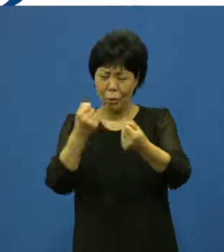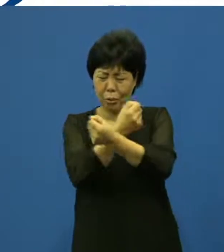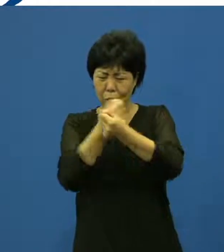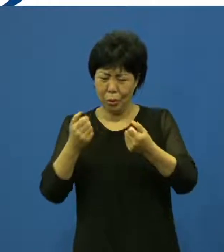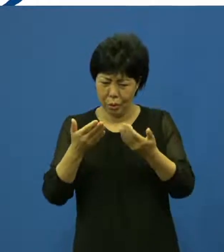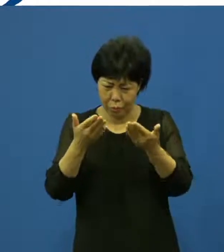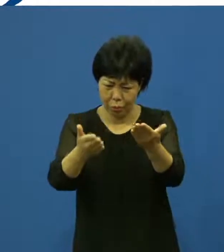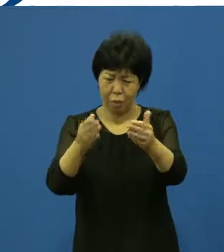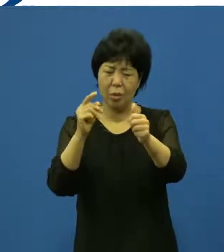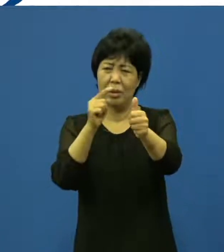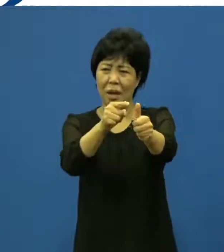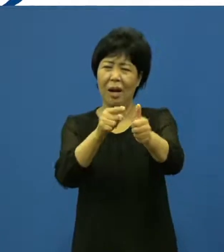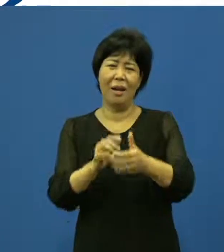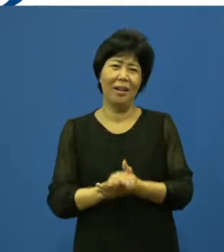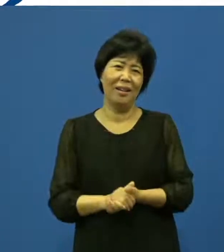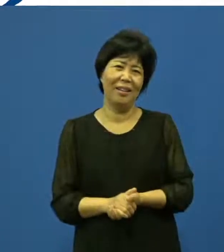하나님,